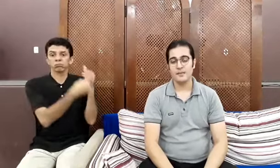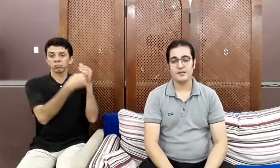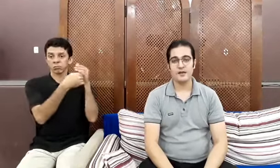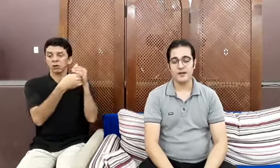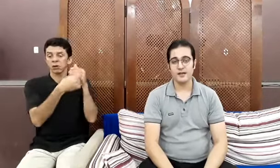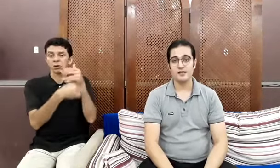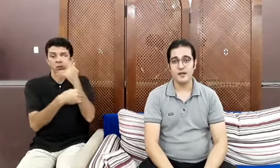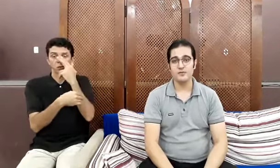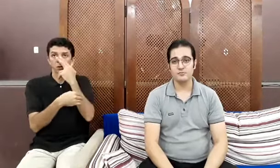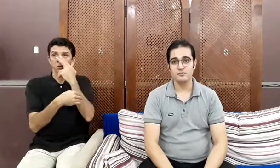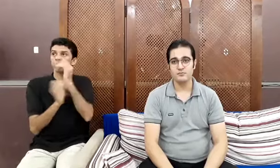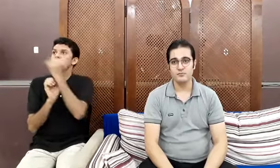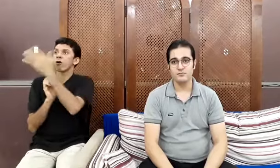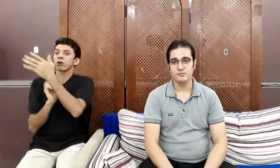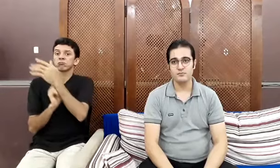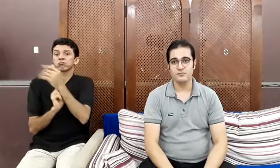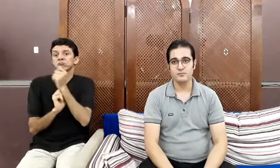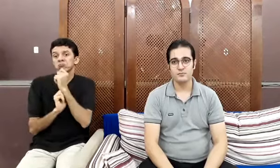mas agora ela saiu.